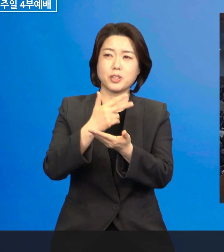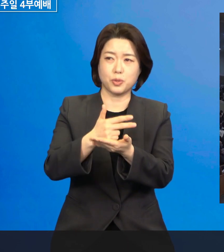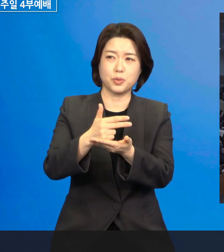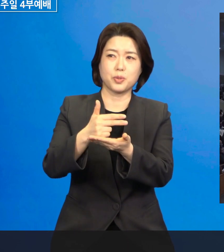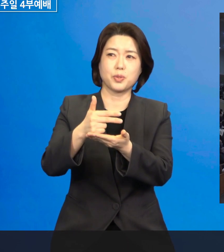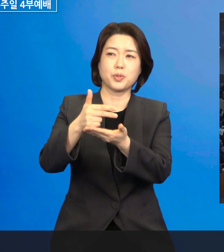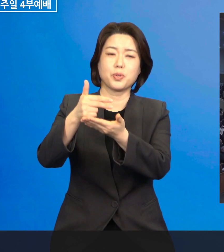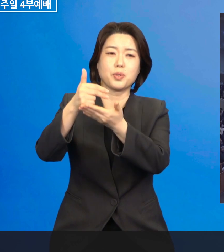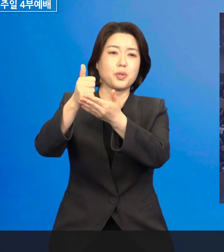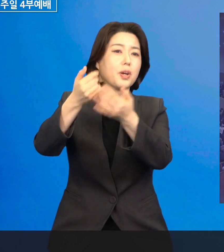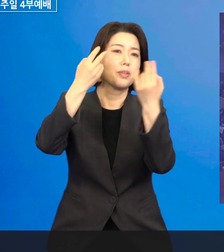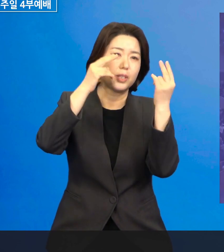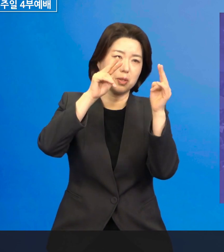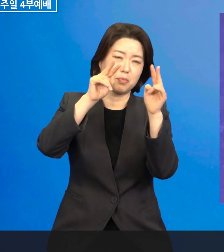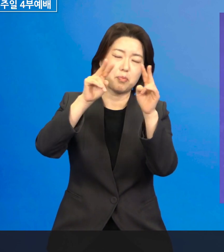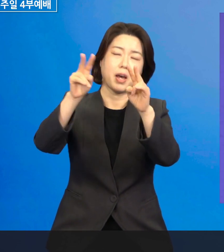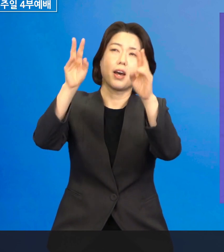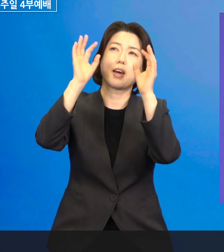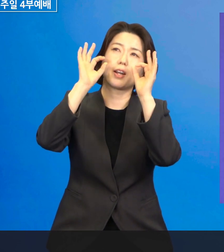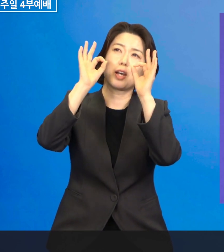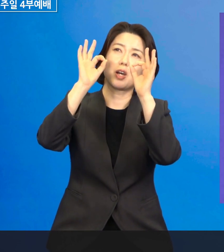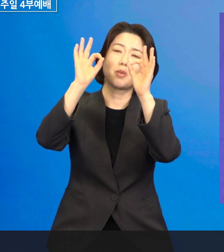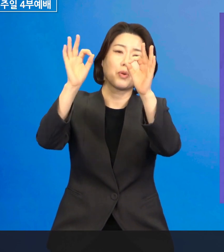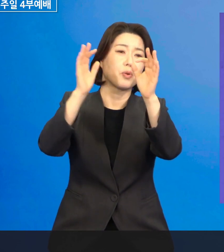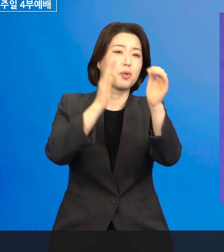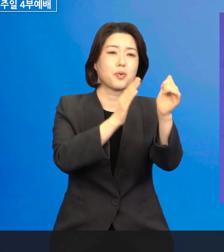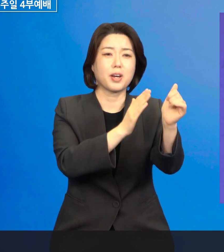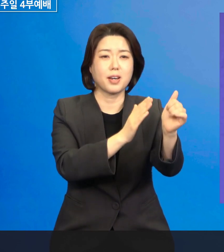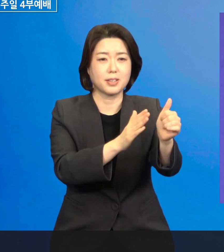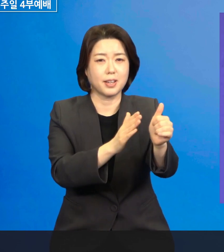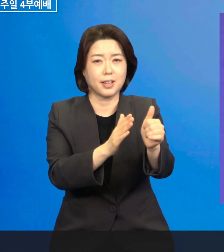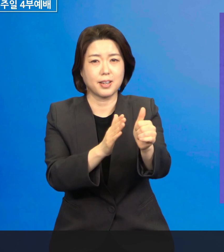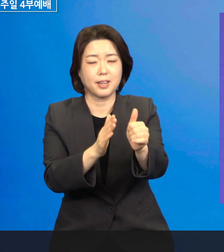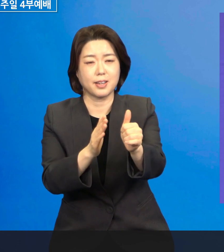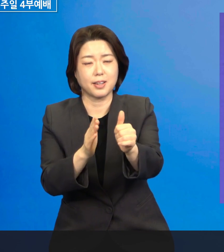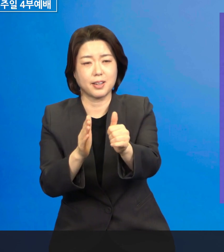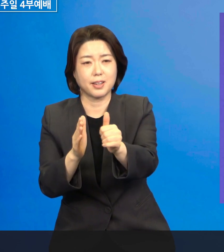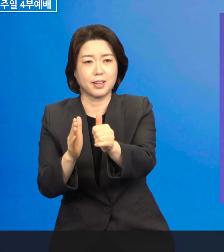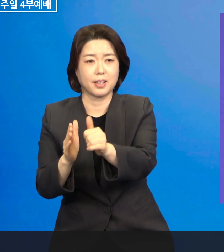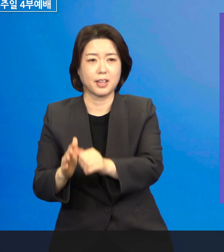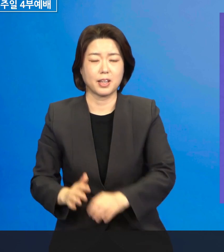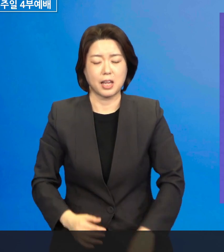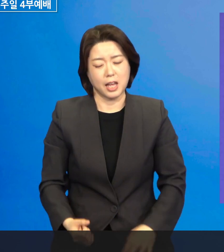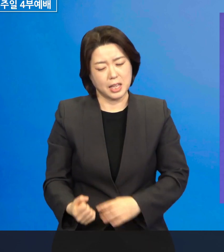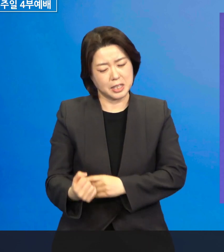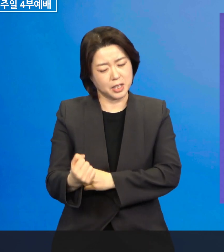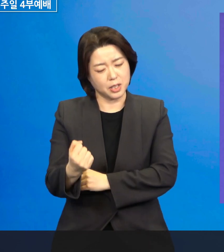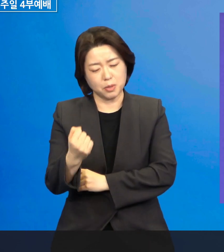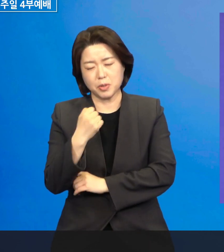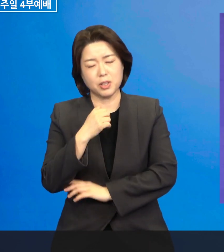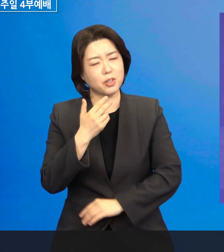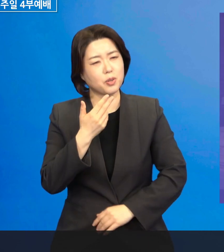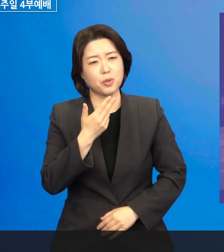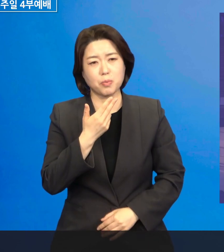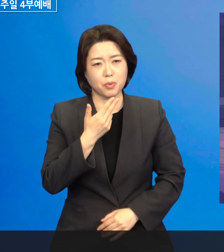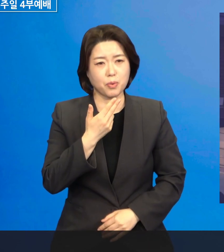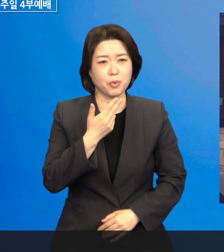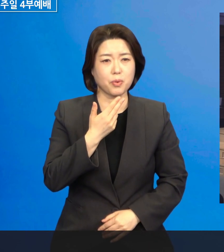위로의 주님 2절입니다. 힘이 없고 마음이 연약할 때,